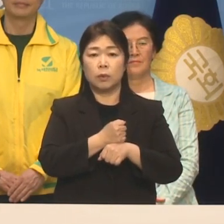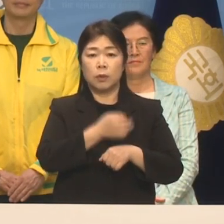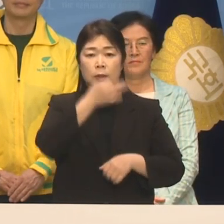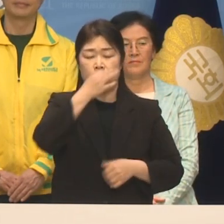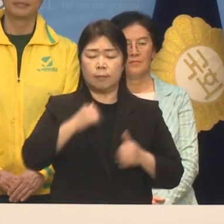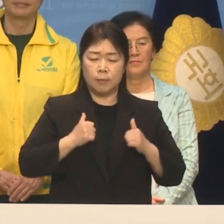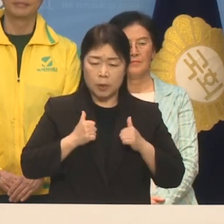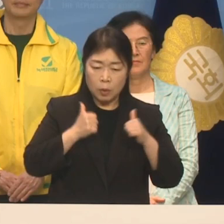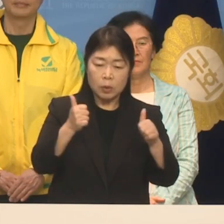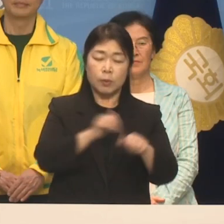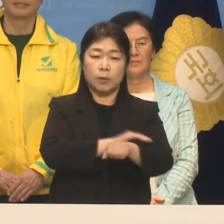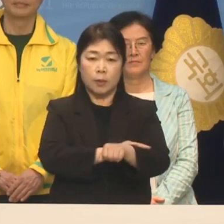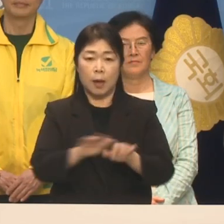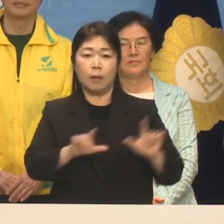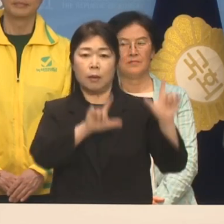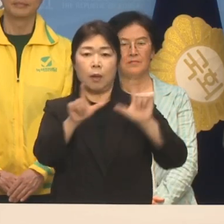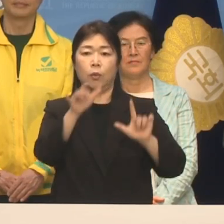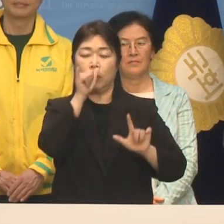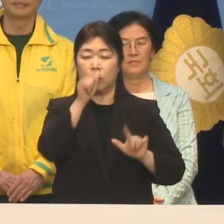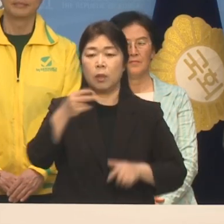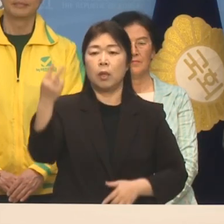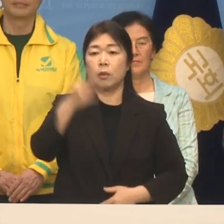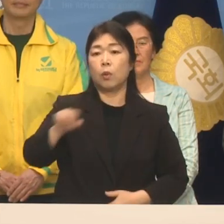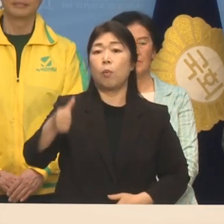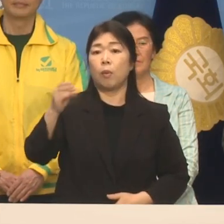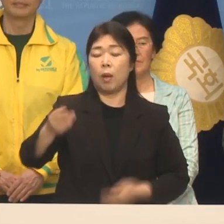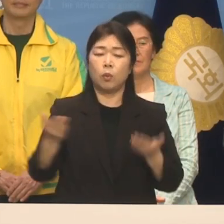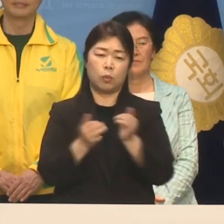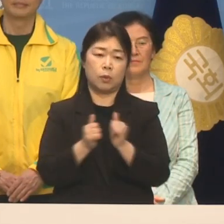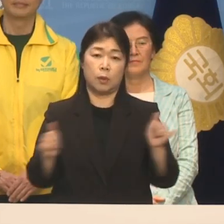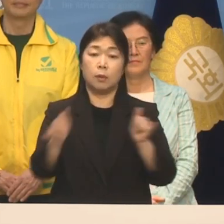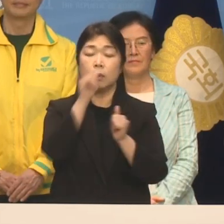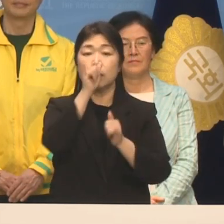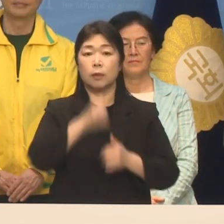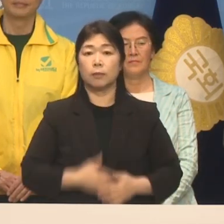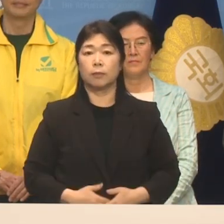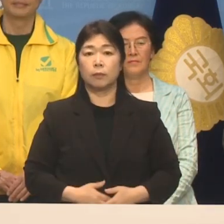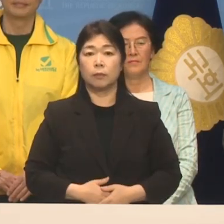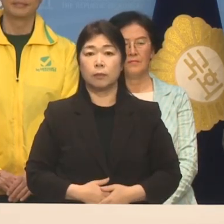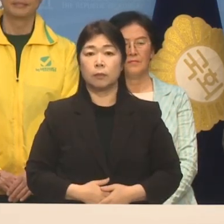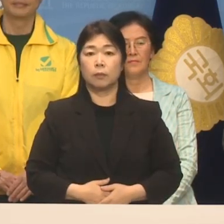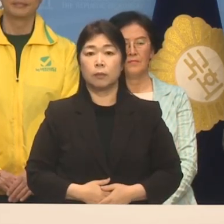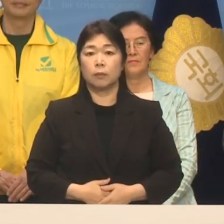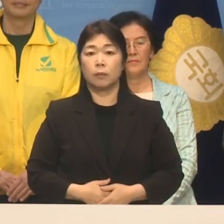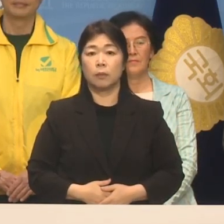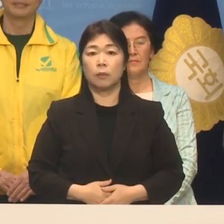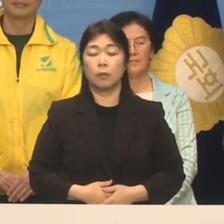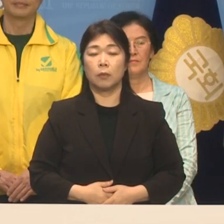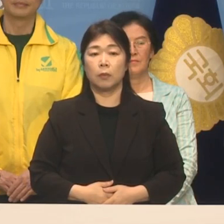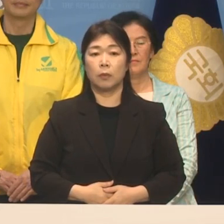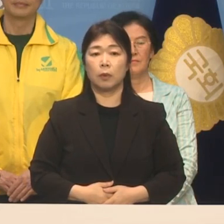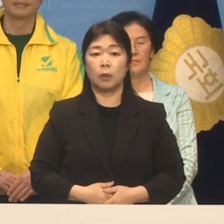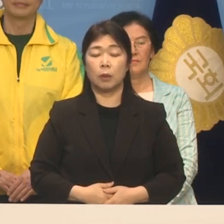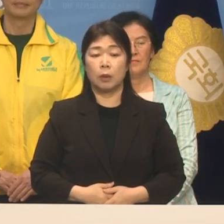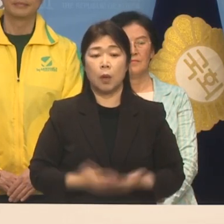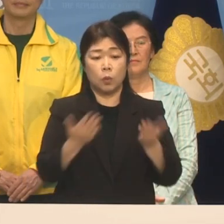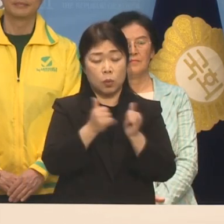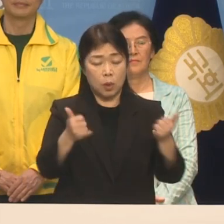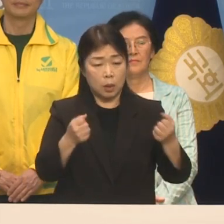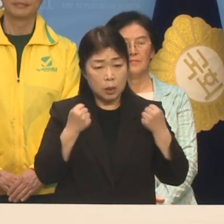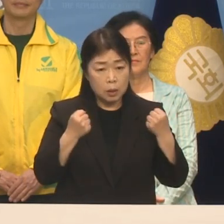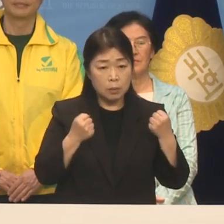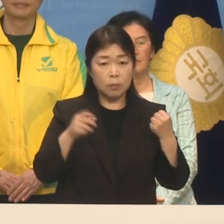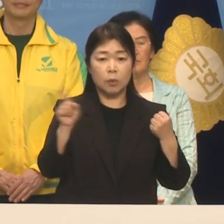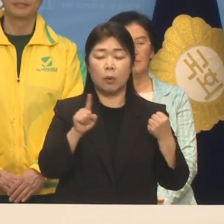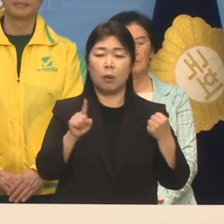성실하게 살아가고 있는 2,500만의 노동자들이 있습니다. 이들이 가지고 있는 힘은 그 어떤